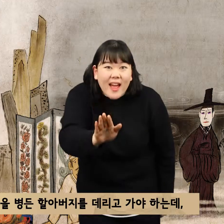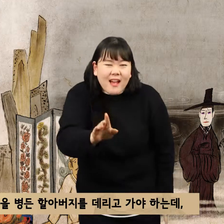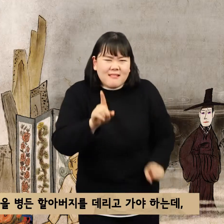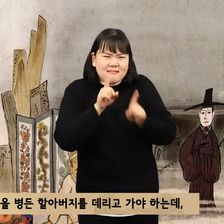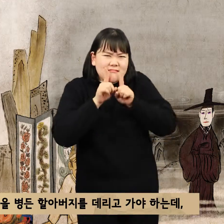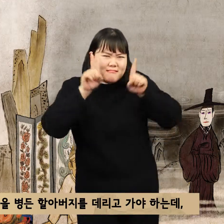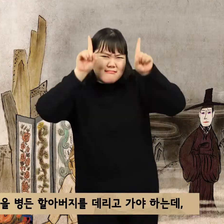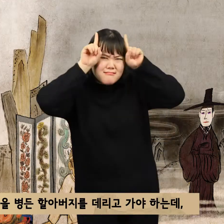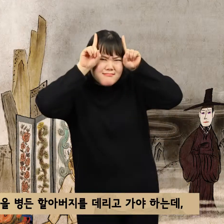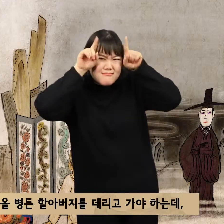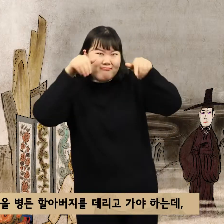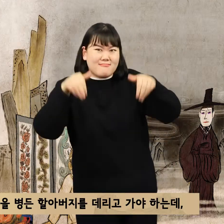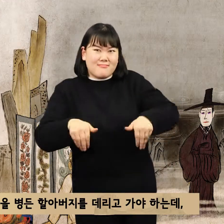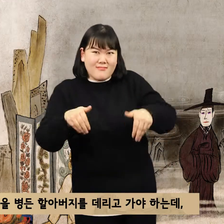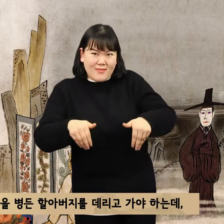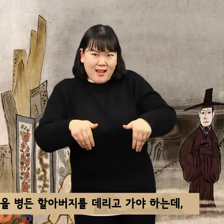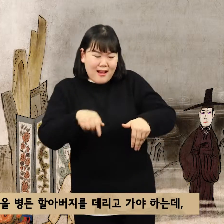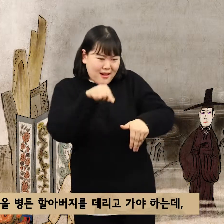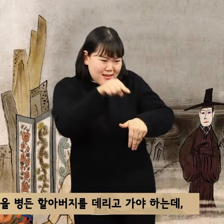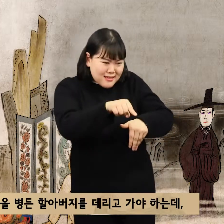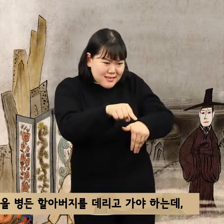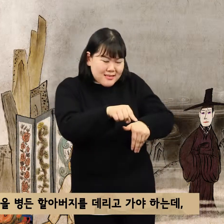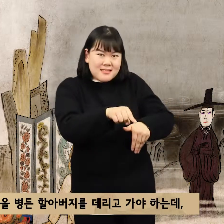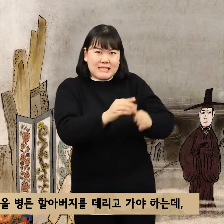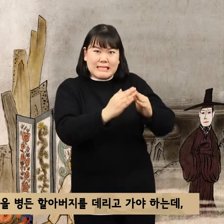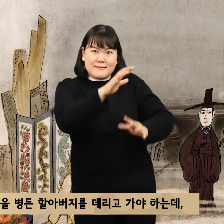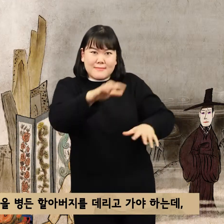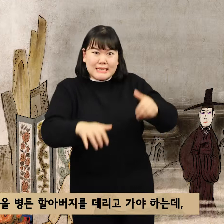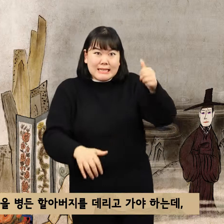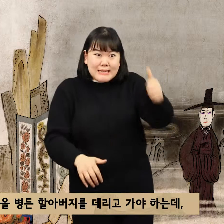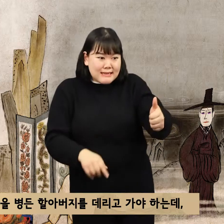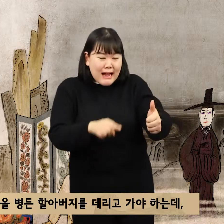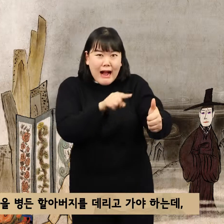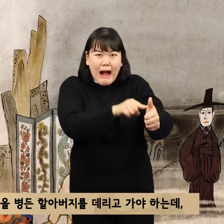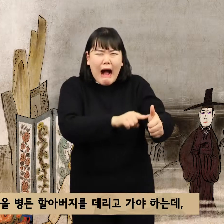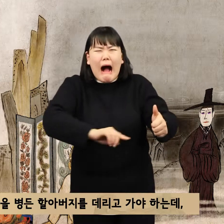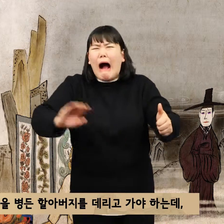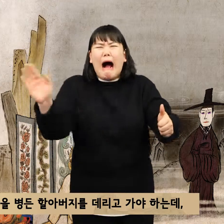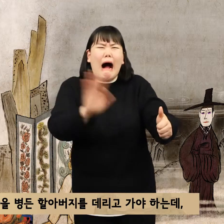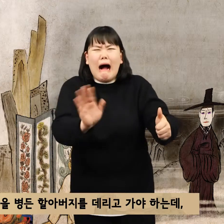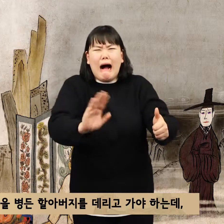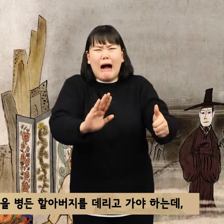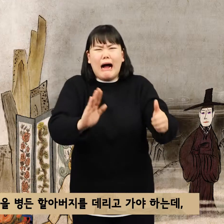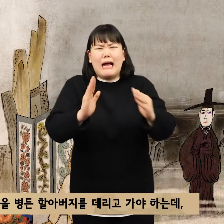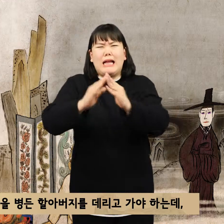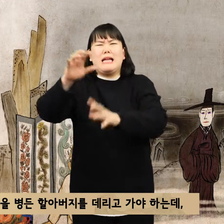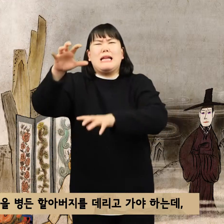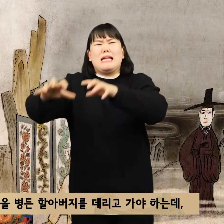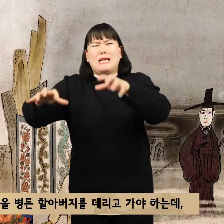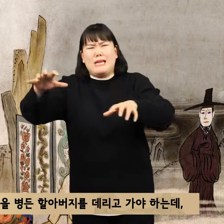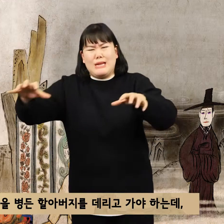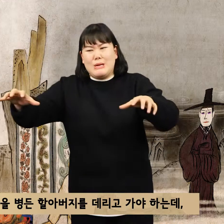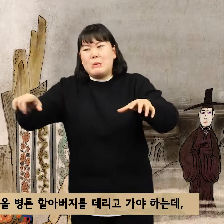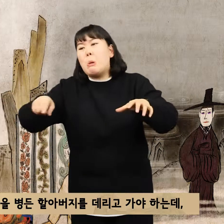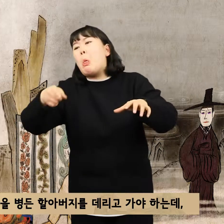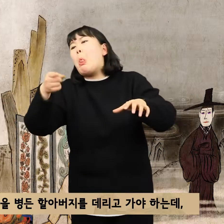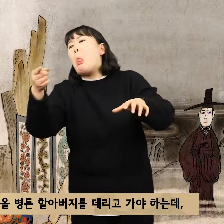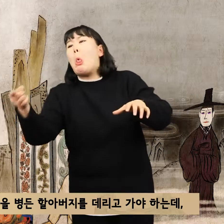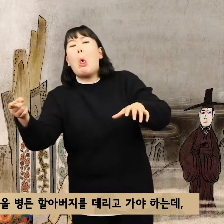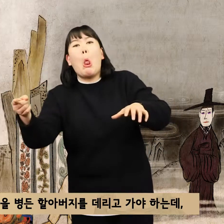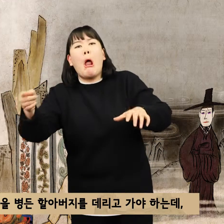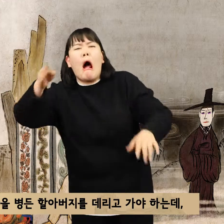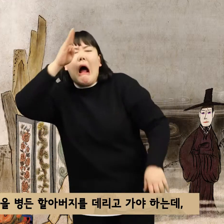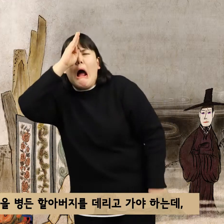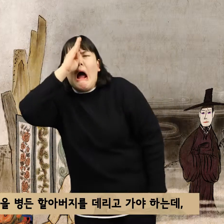그런데 실은 저승사자가 이웃마을 병든 할아버지를 데리고 가야 하는데